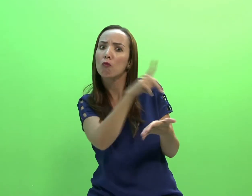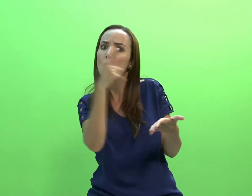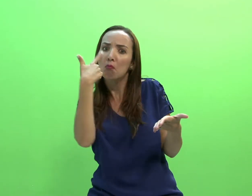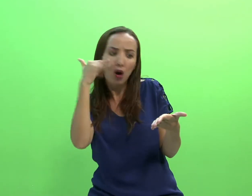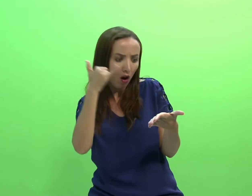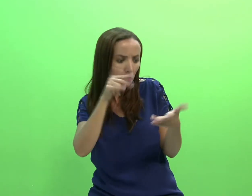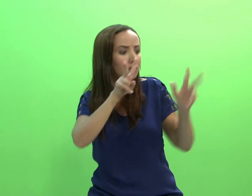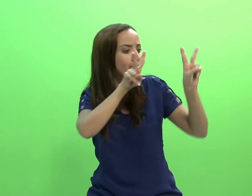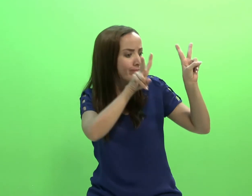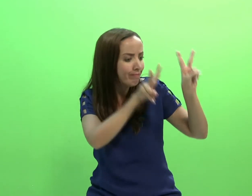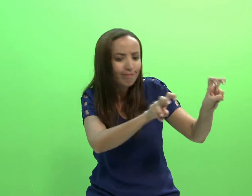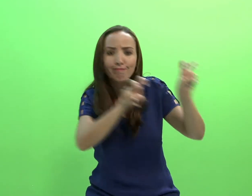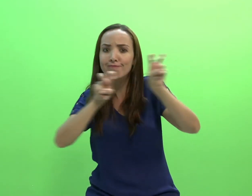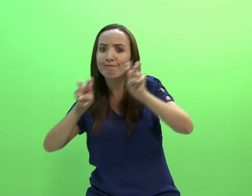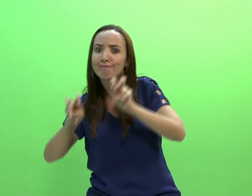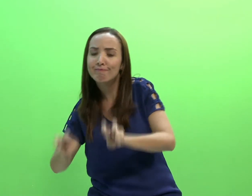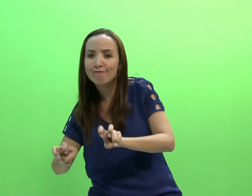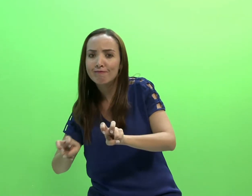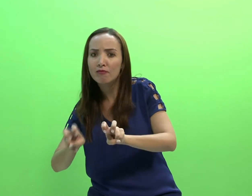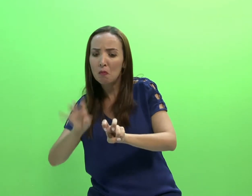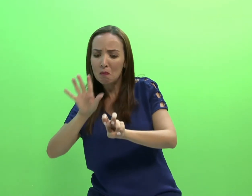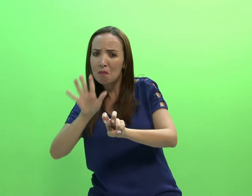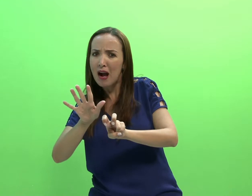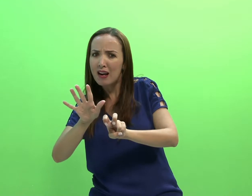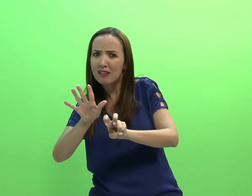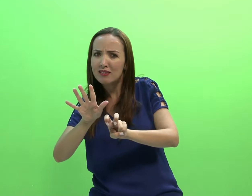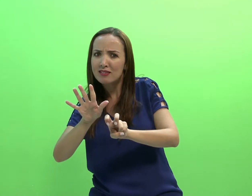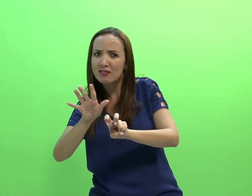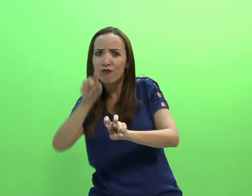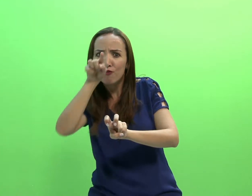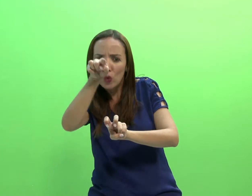eu publiquei e vai pegar essa citação.